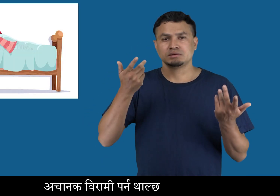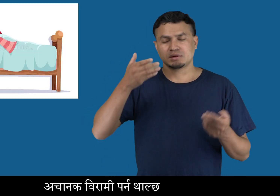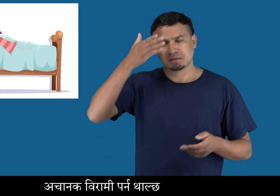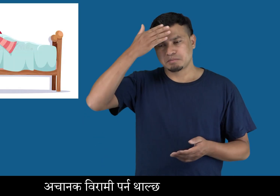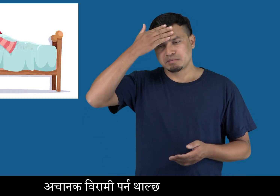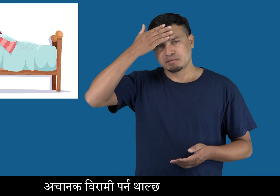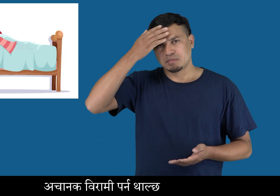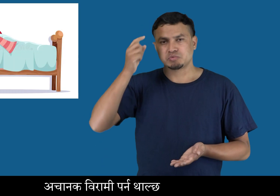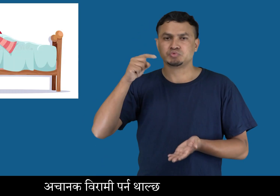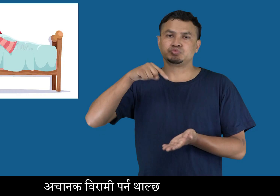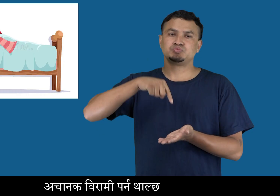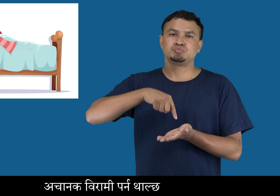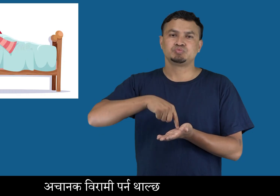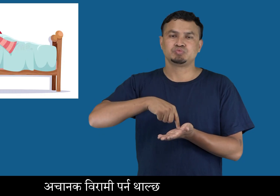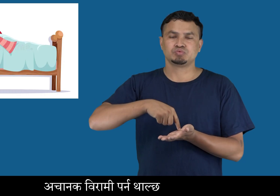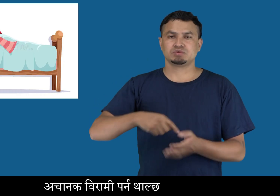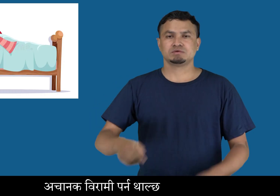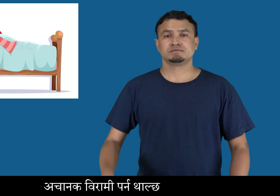अचानक बिरामी पर्न थाल्छ।